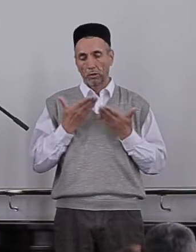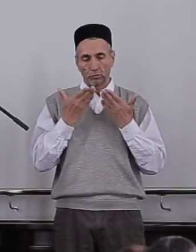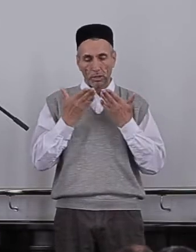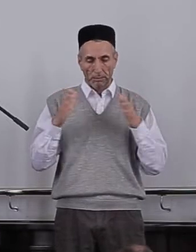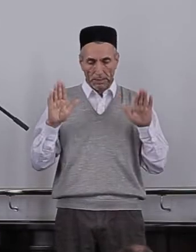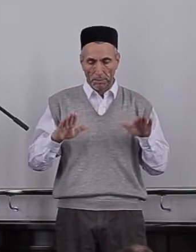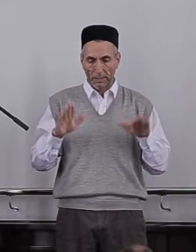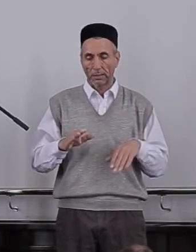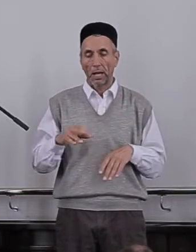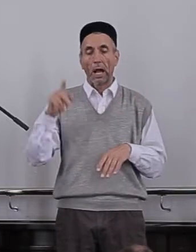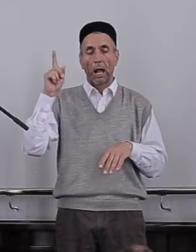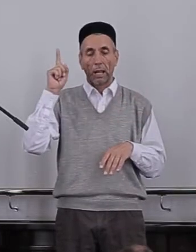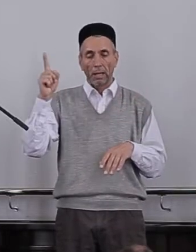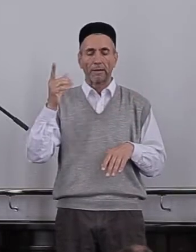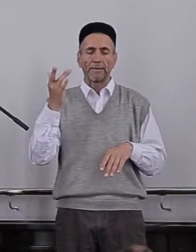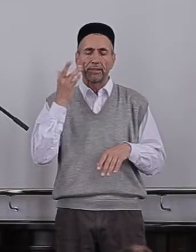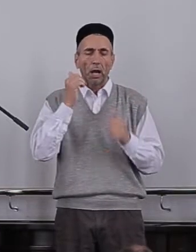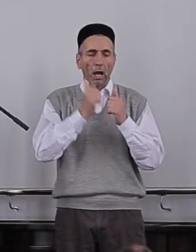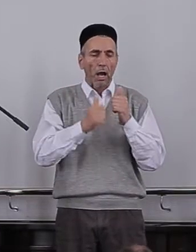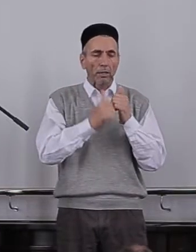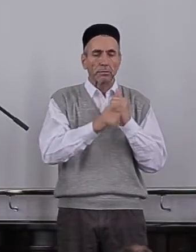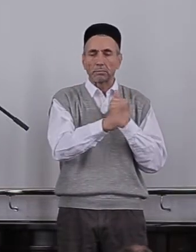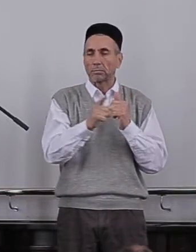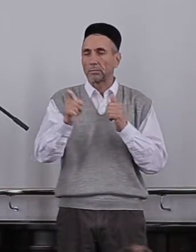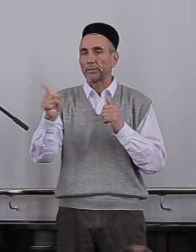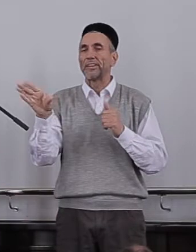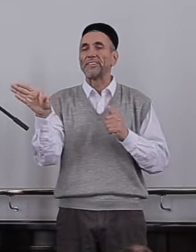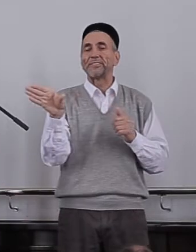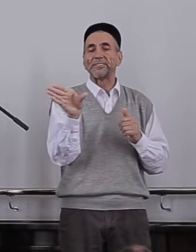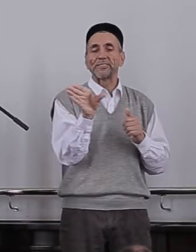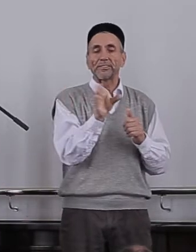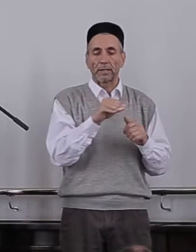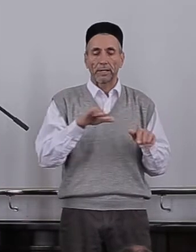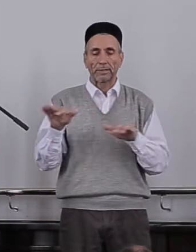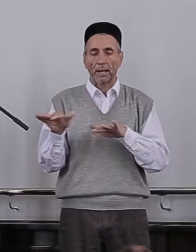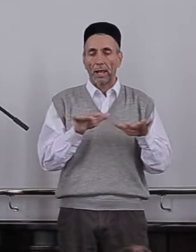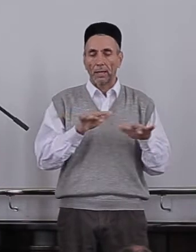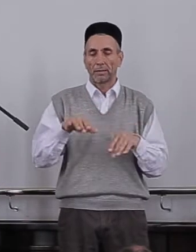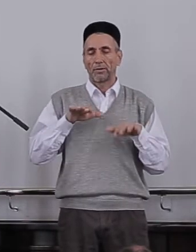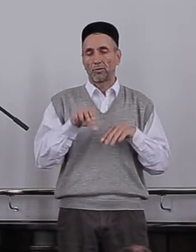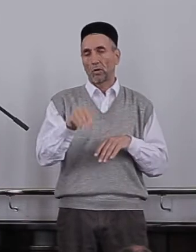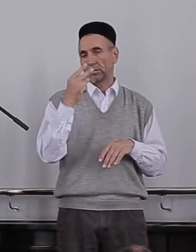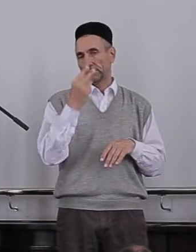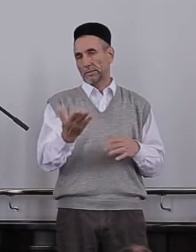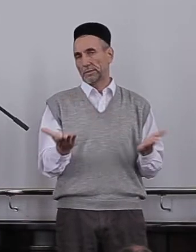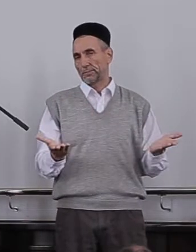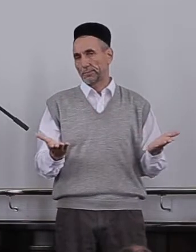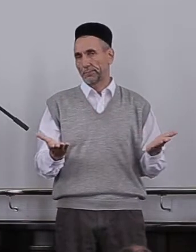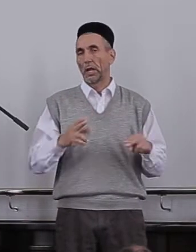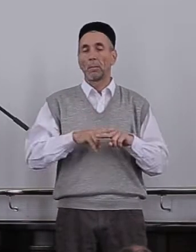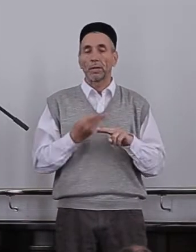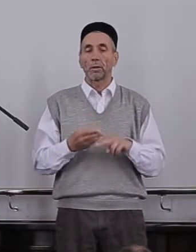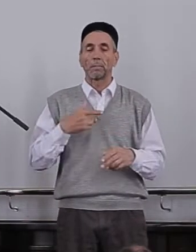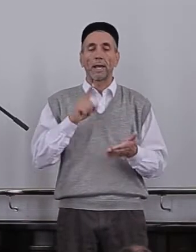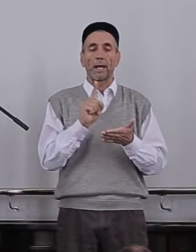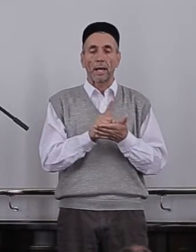вакытта Аллаһ Таалә һәр беребезне күрә, күңелләребездә булган әйберләрне, тыштагыбыз алган әйберләребезне башта күрә. Шуңа күрә